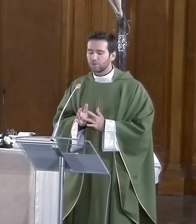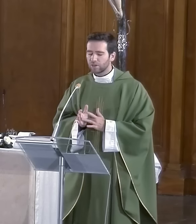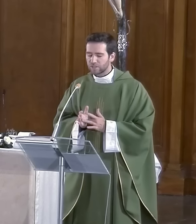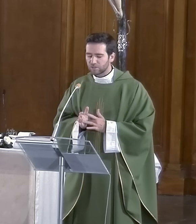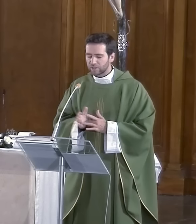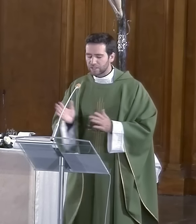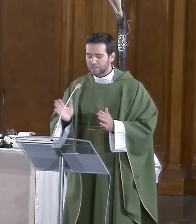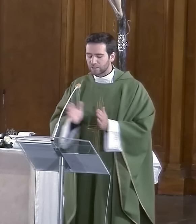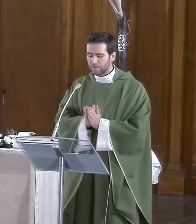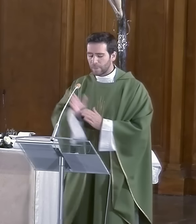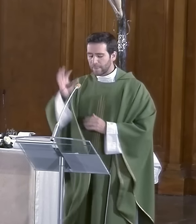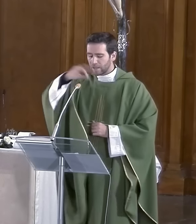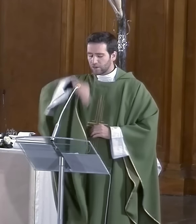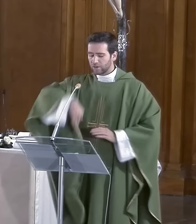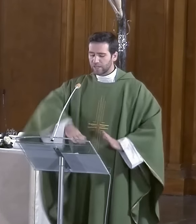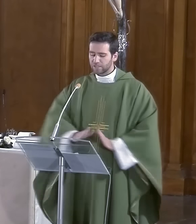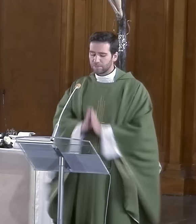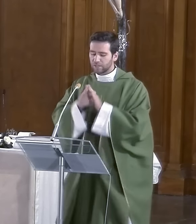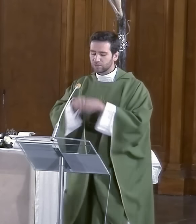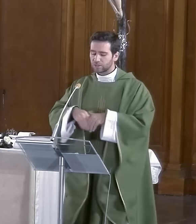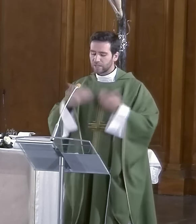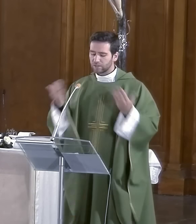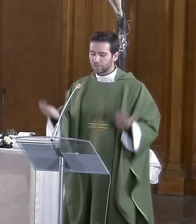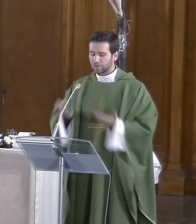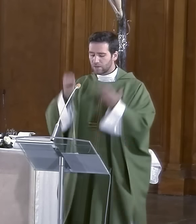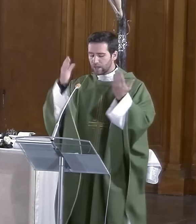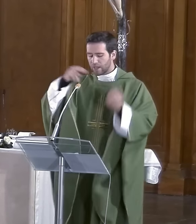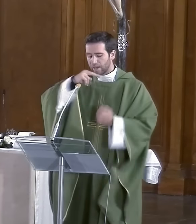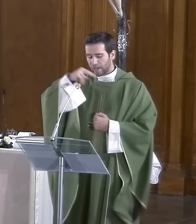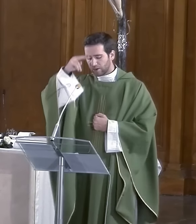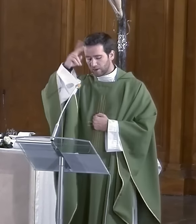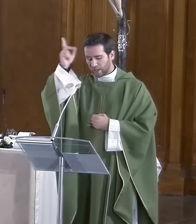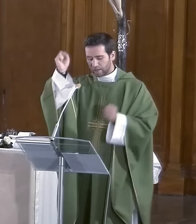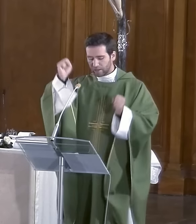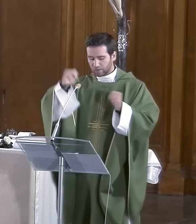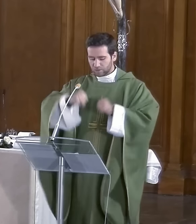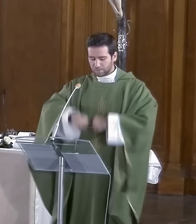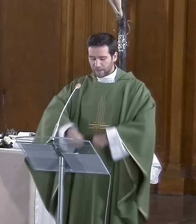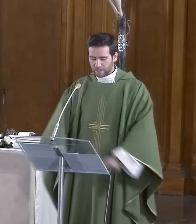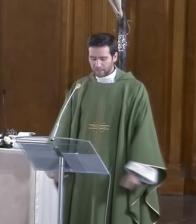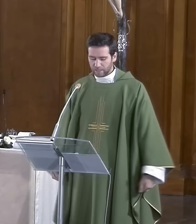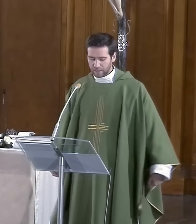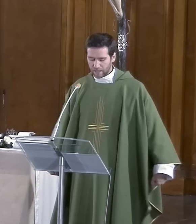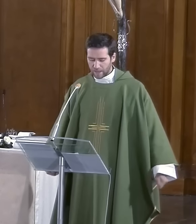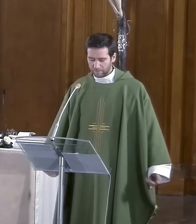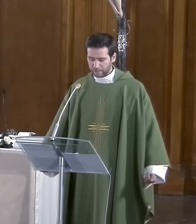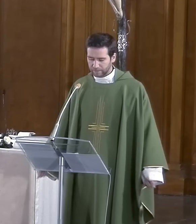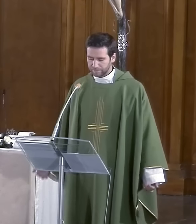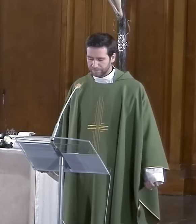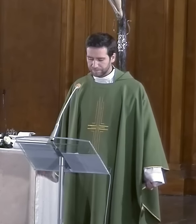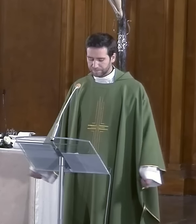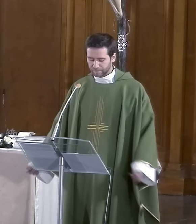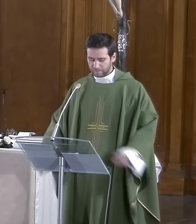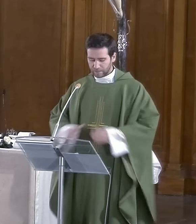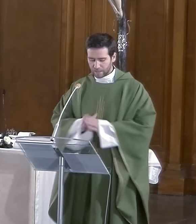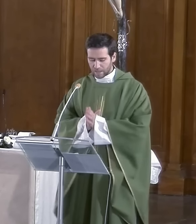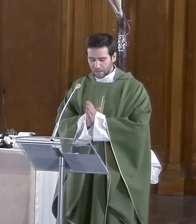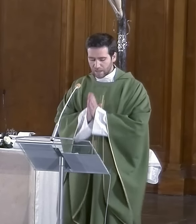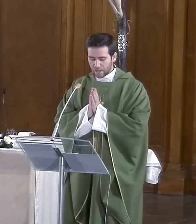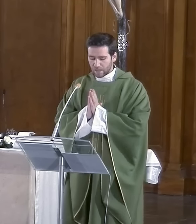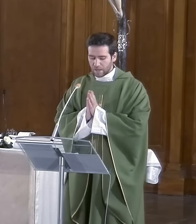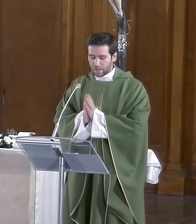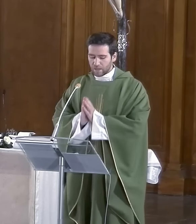Altísimo Jesucristo, con el Espíritu Santo, en la gloria de Dios Padre. Amén.